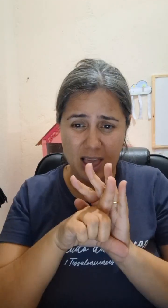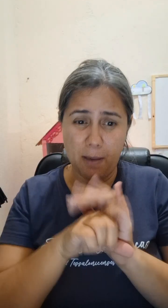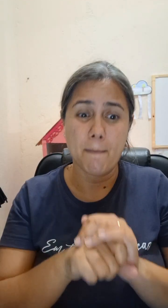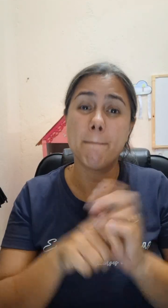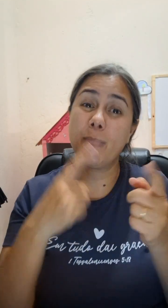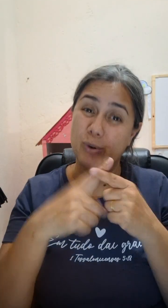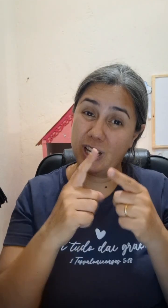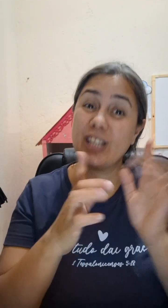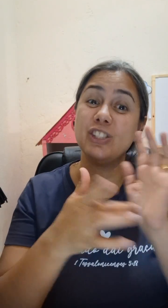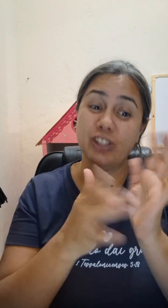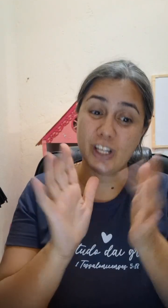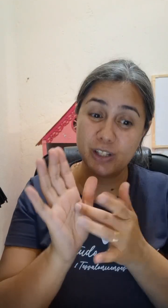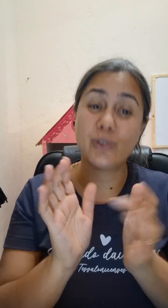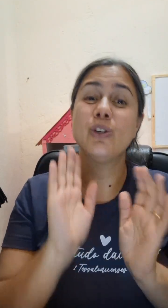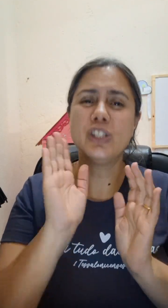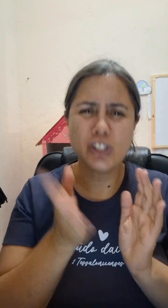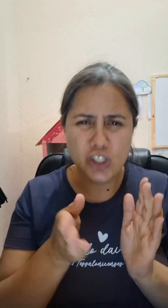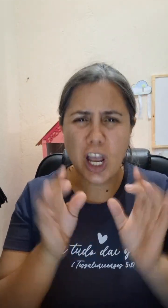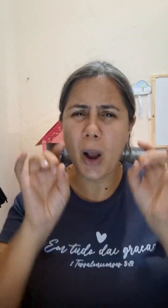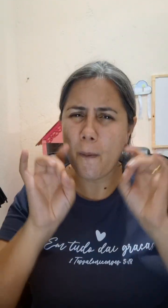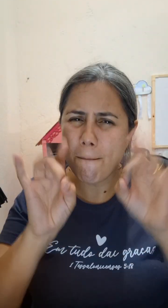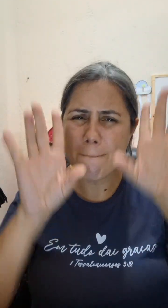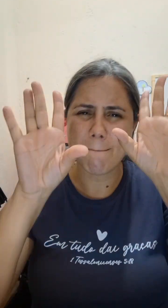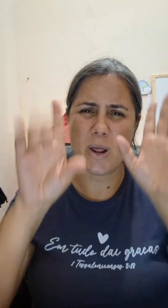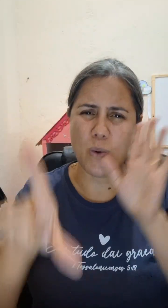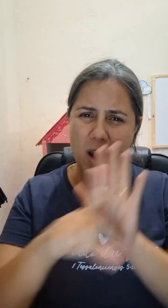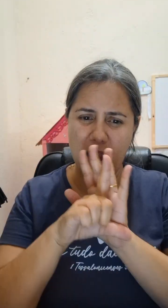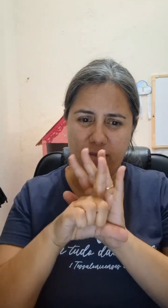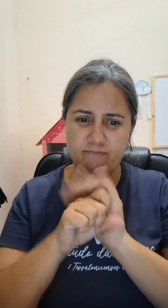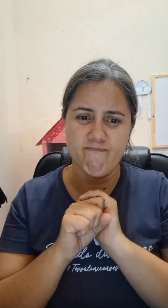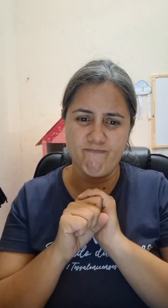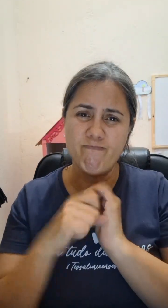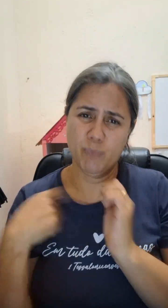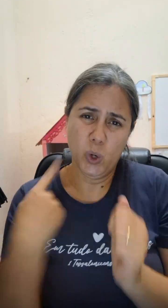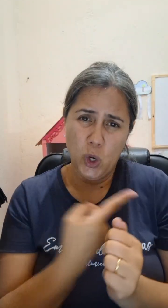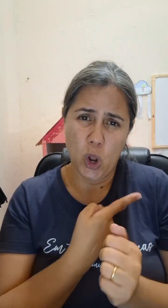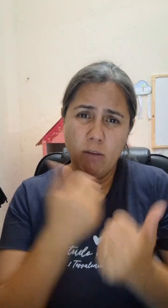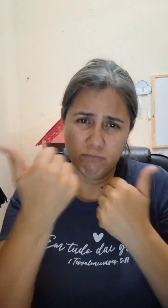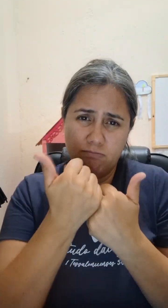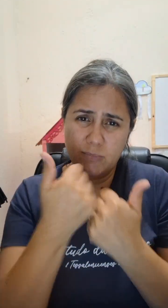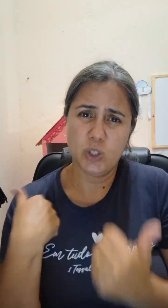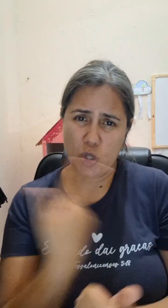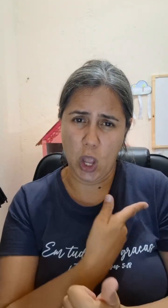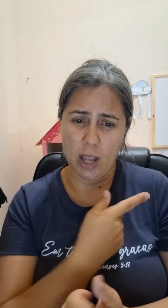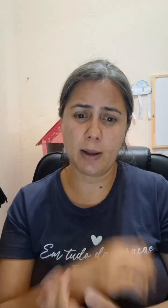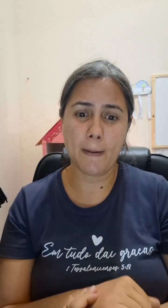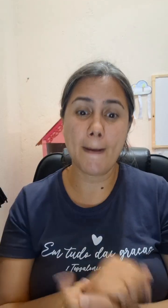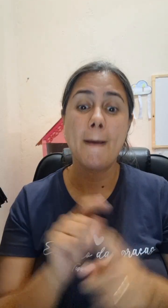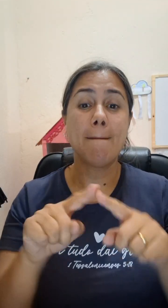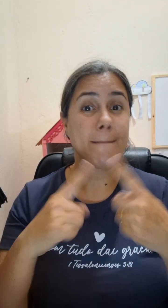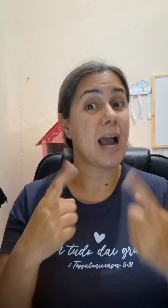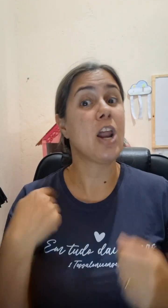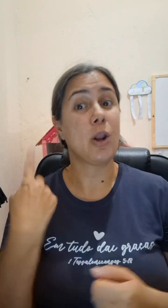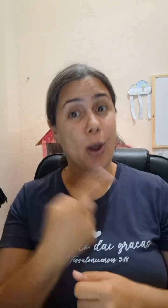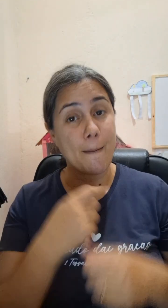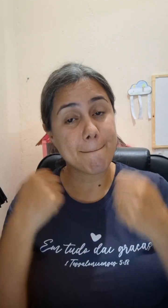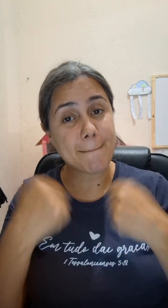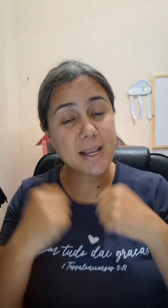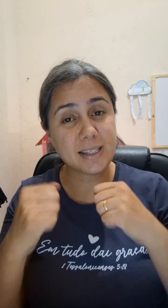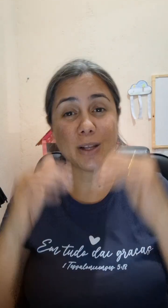lei, porque Jesus já cumpriu a lei toda, em substituindo a